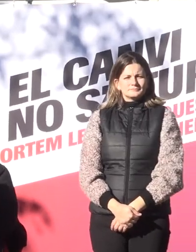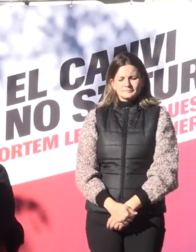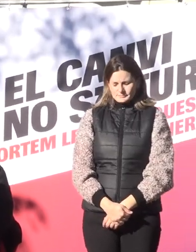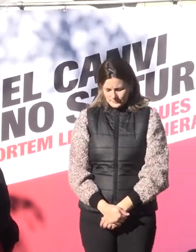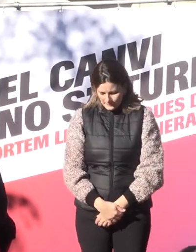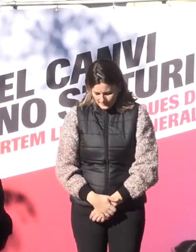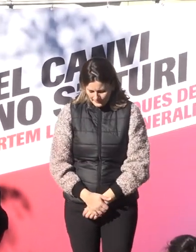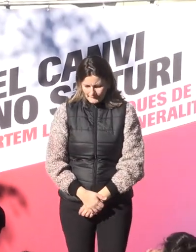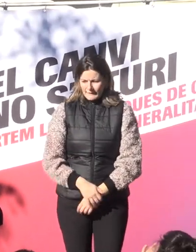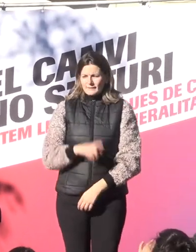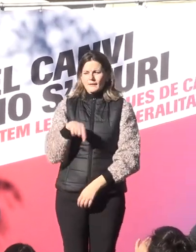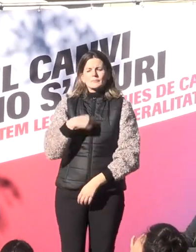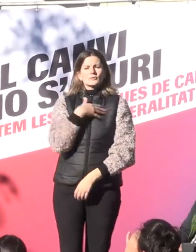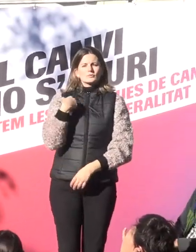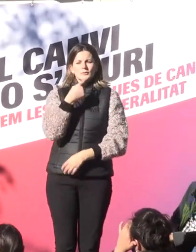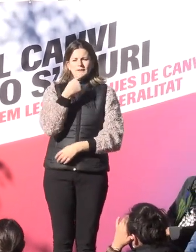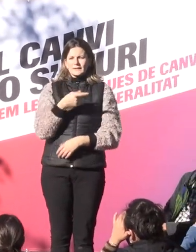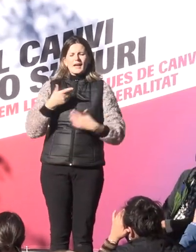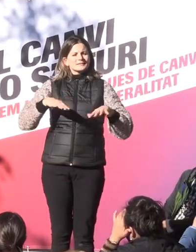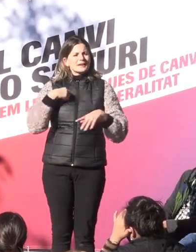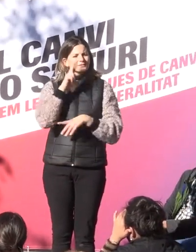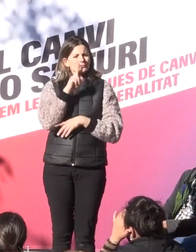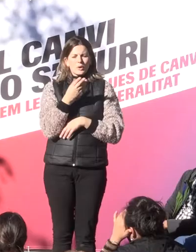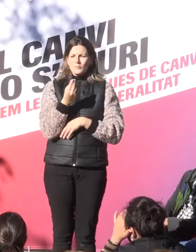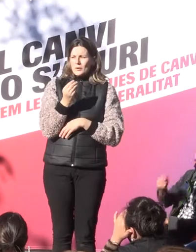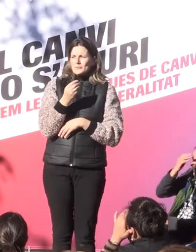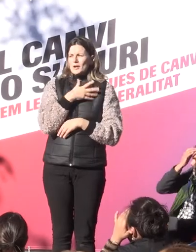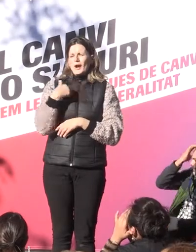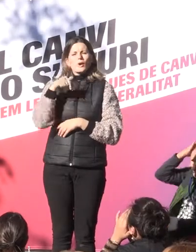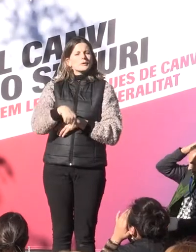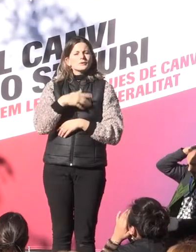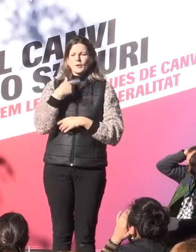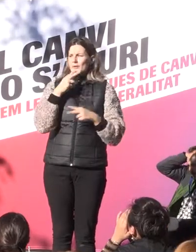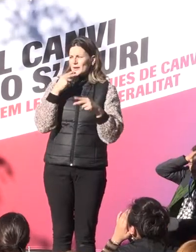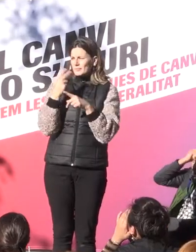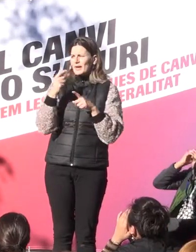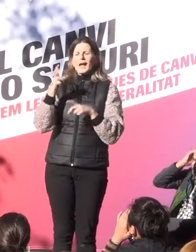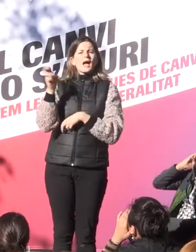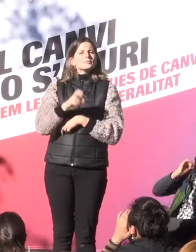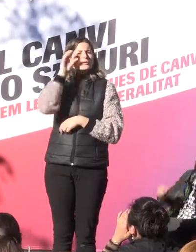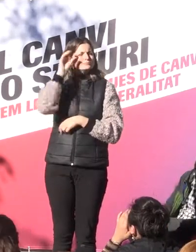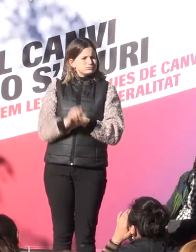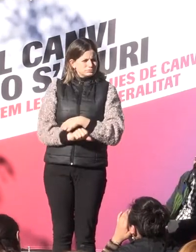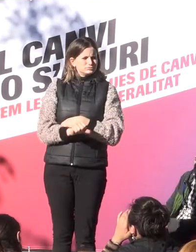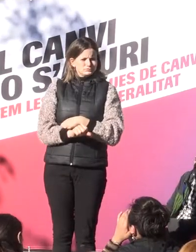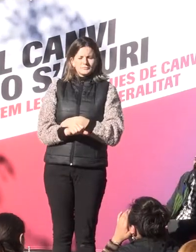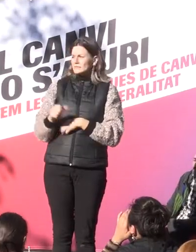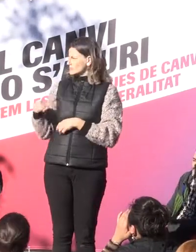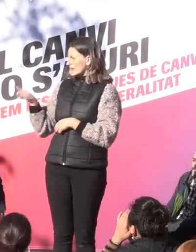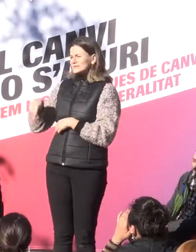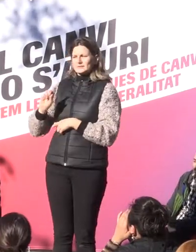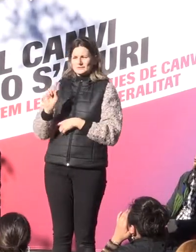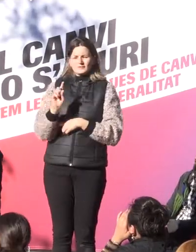también os tengo que decir que aunque no se le ve mucho y no ha querido hablar hoy porque ha venido a escuchar y no escucharnos a los que estamos aquí con el